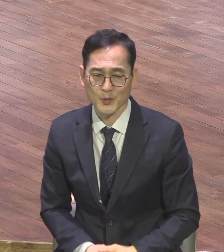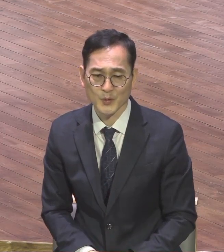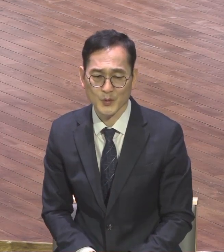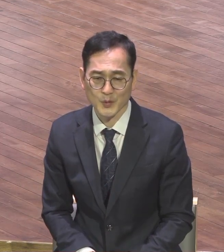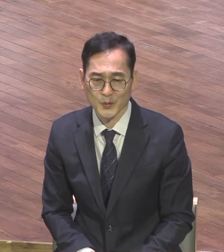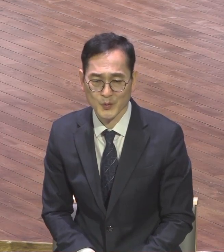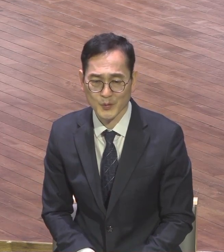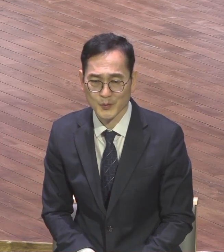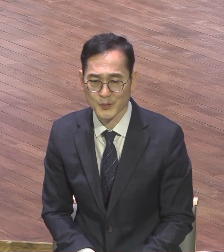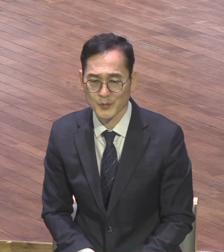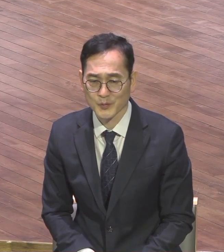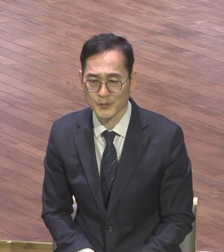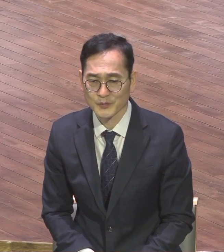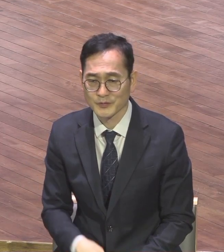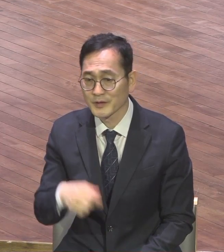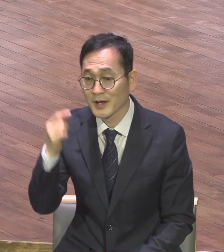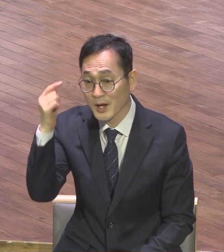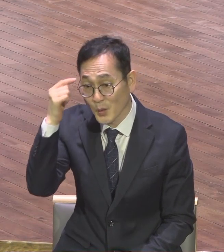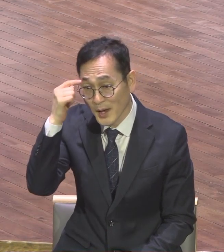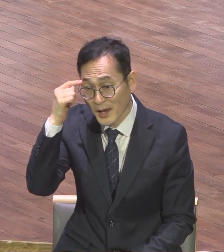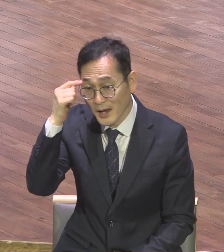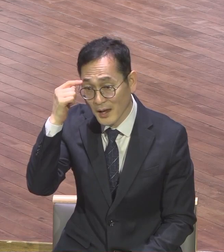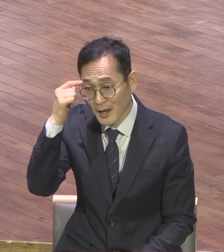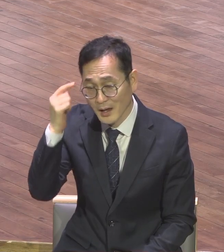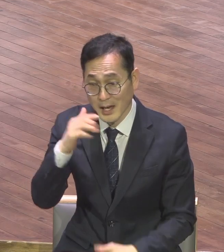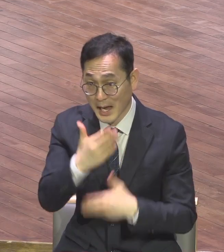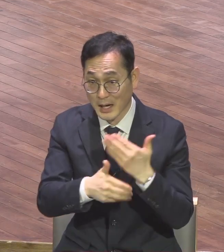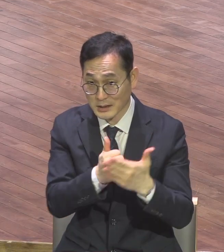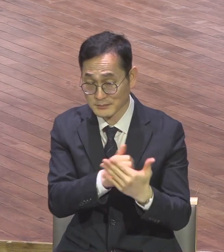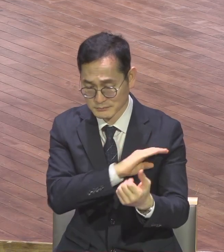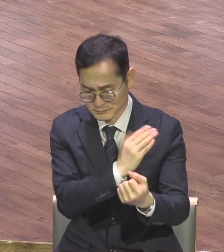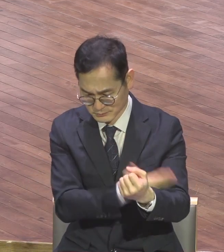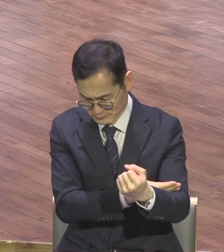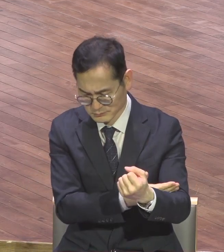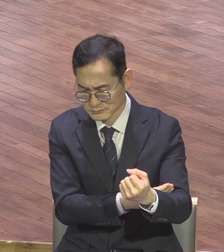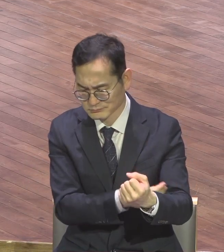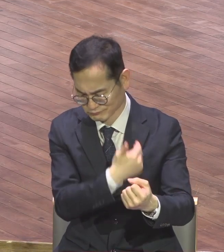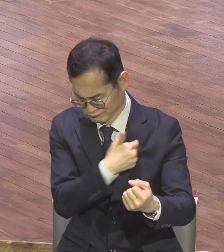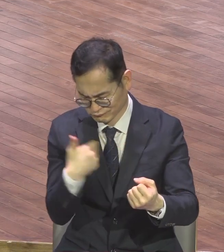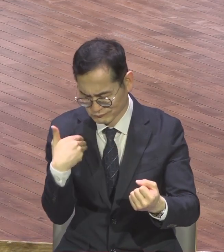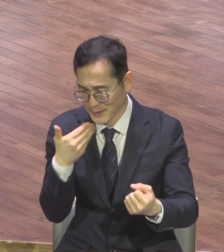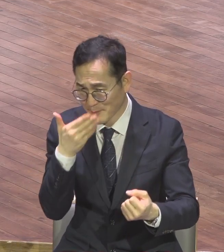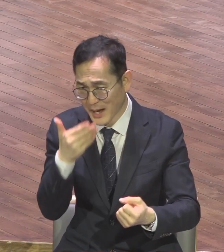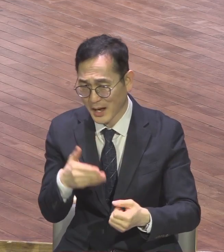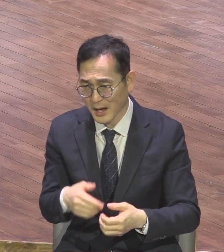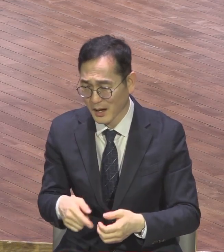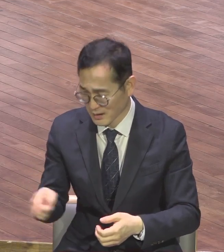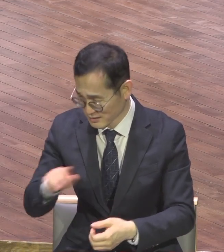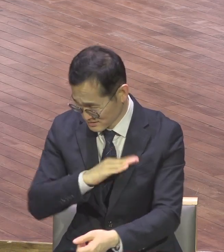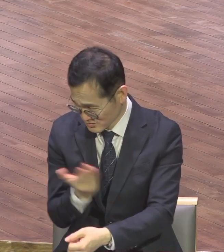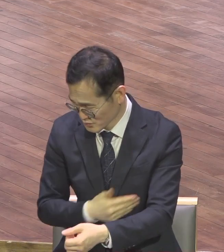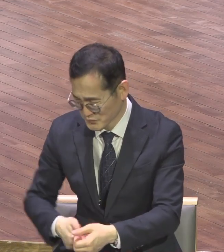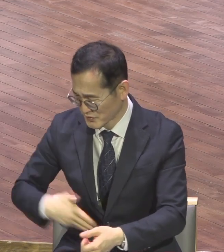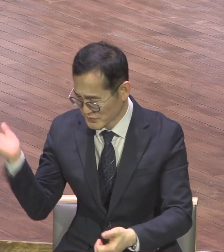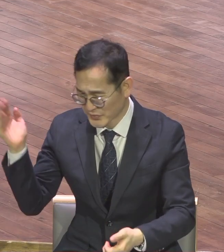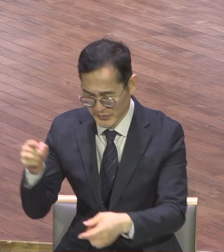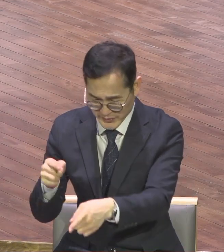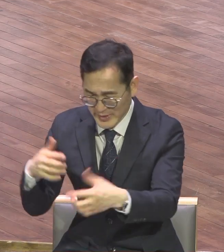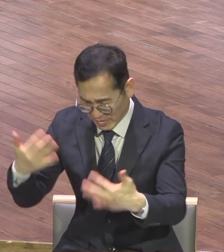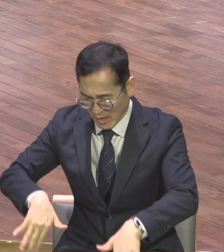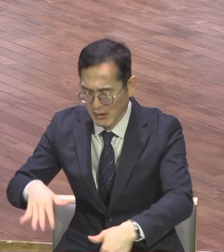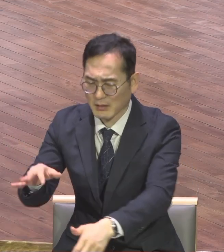왜 그러냐, 당신이 전능하니까, 능력 있다는 건 필요 없다는 것입니다. 주여,